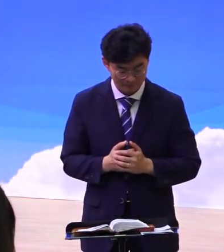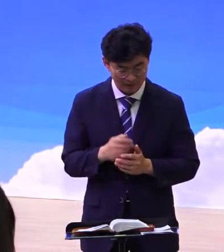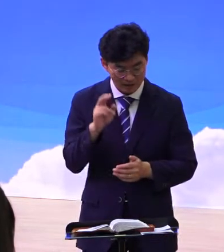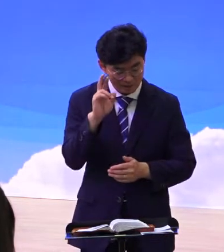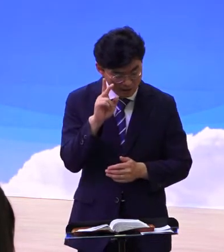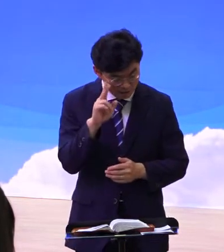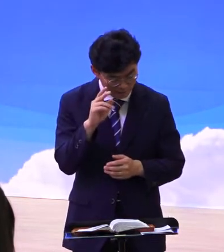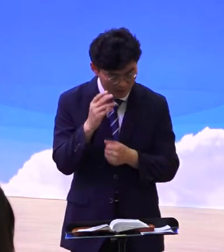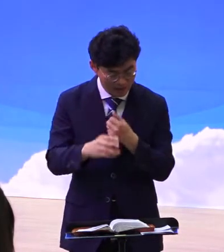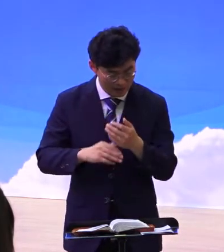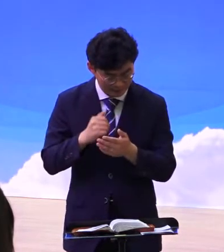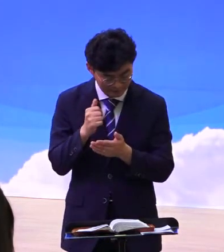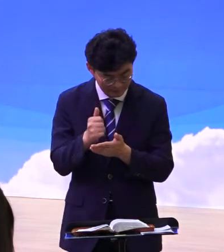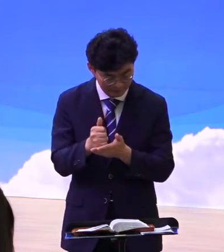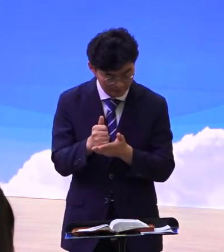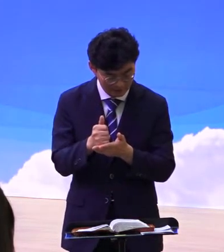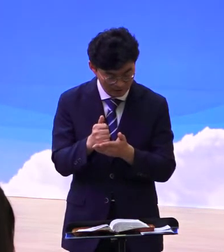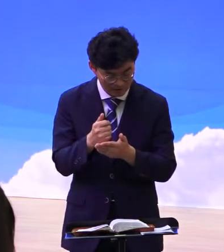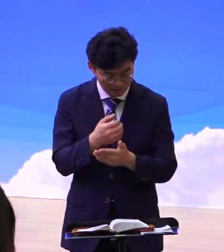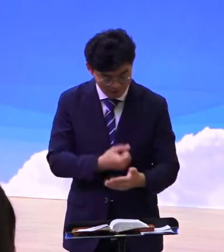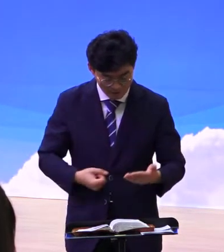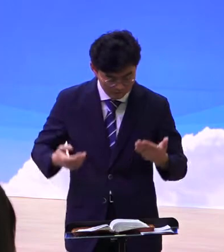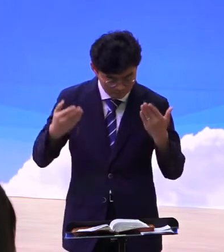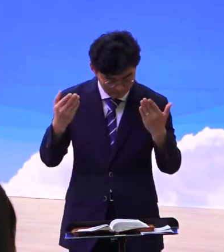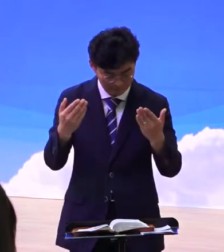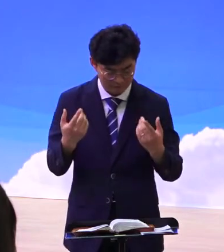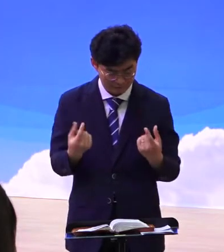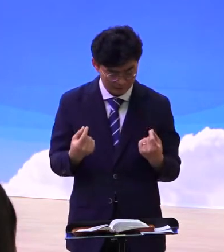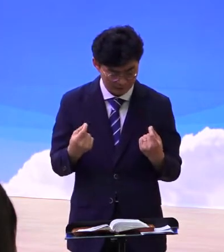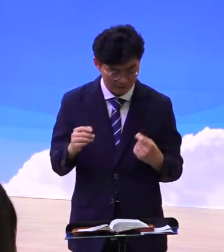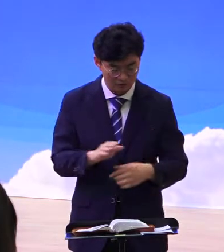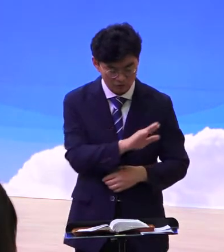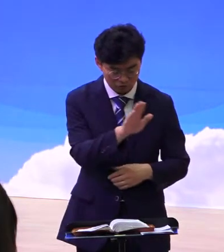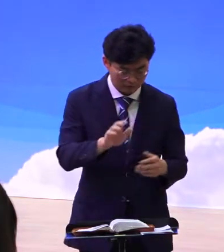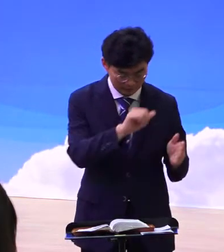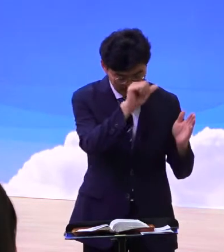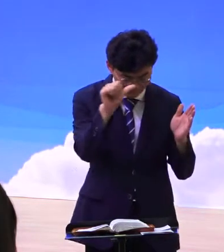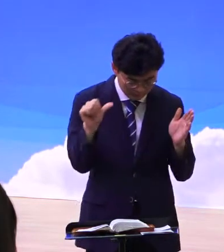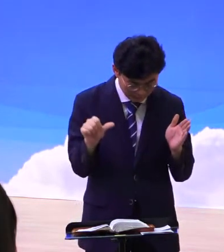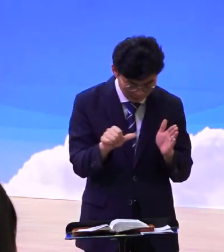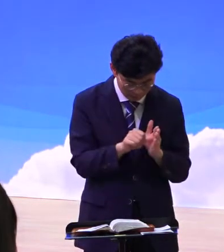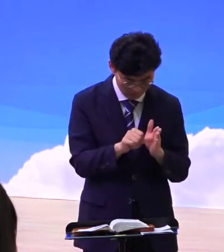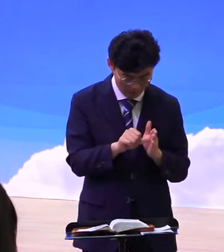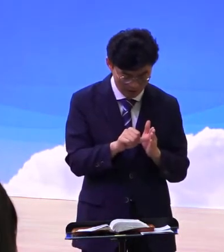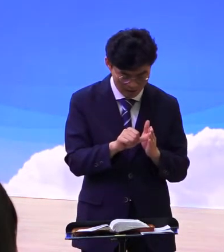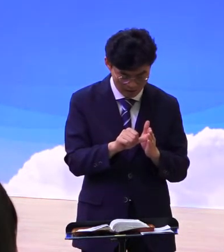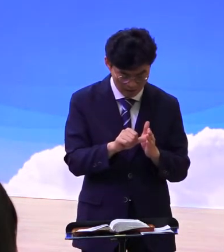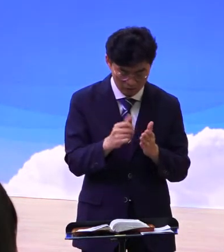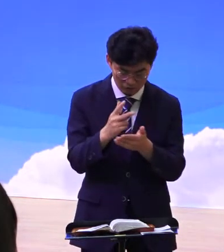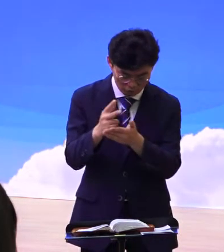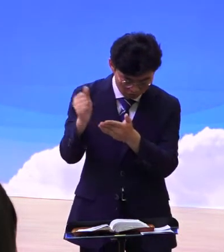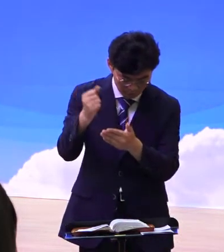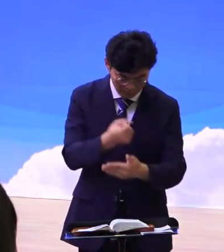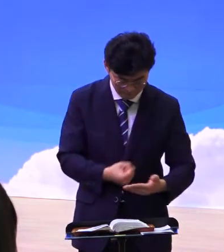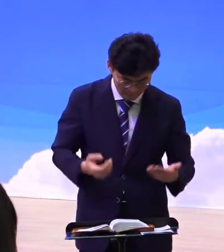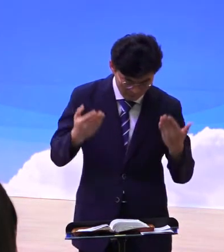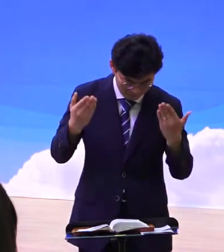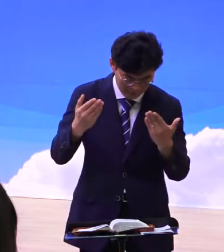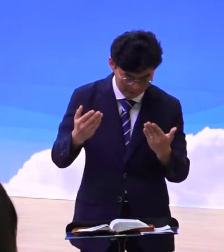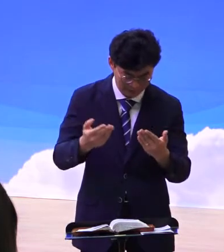앞에 헌신하면서 살았던 것처럼 우리도 우리들의 인생을 주님께 헌신하여 드리기로 다시